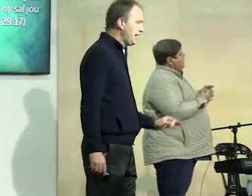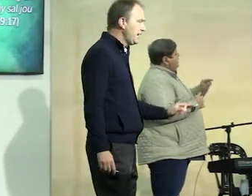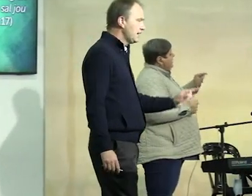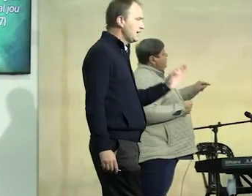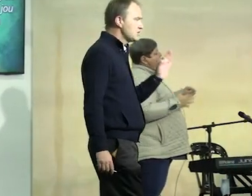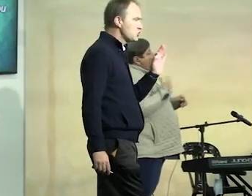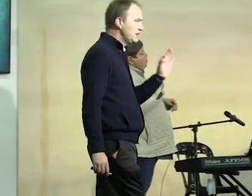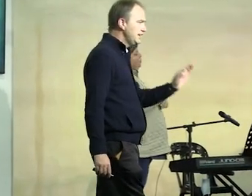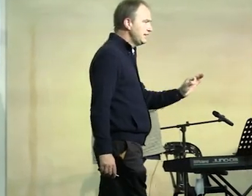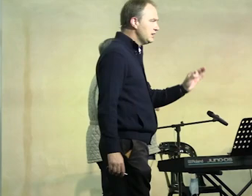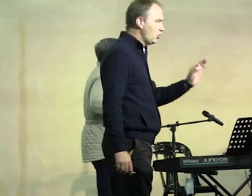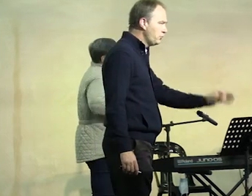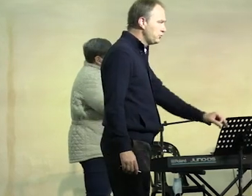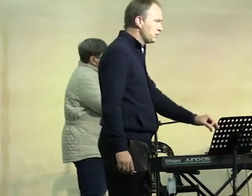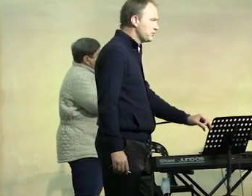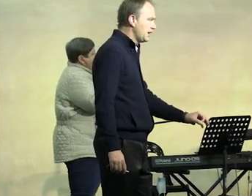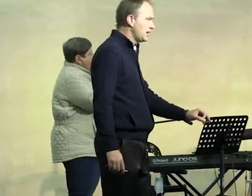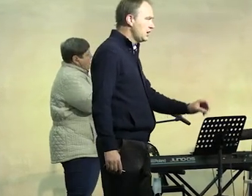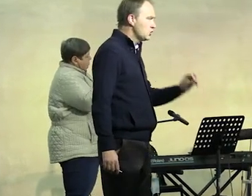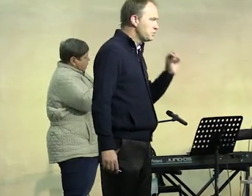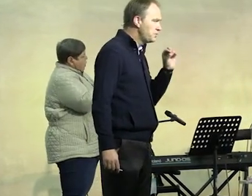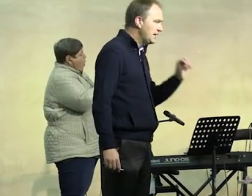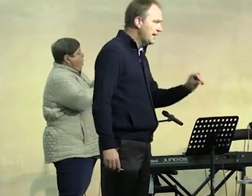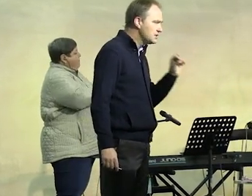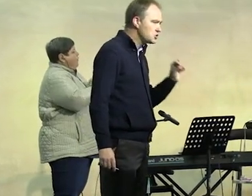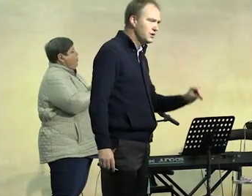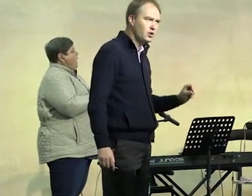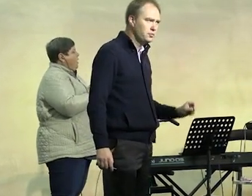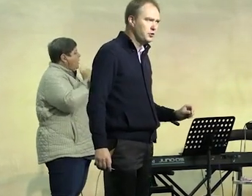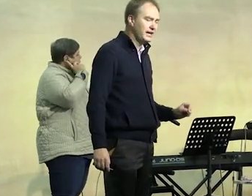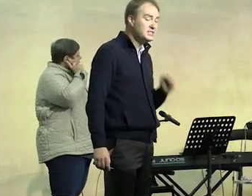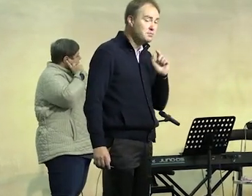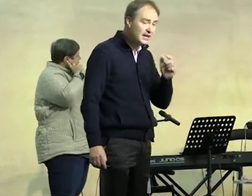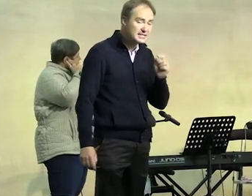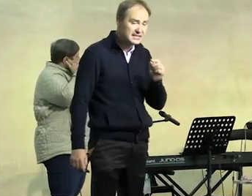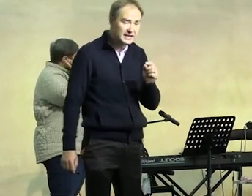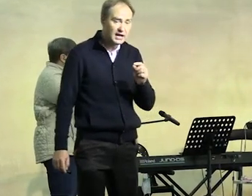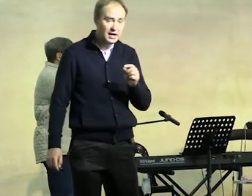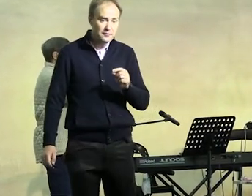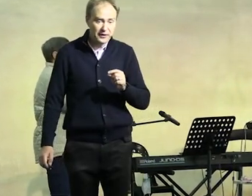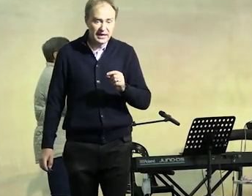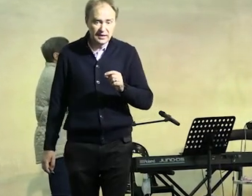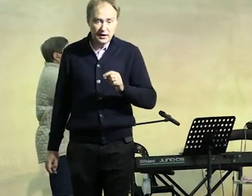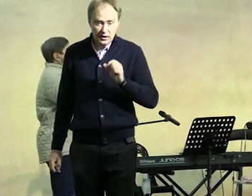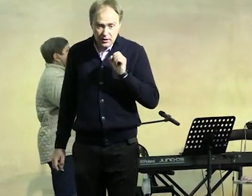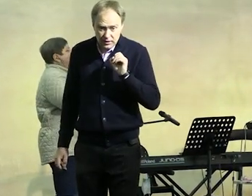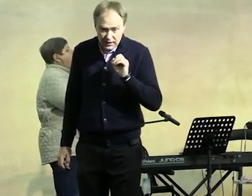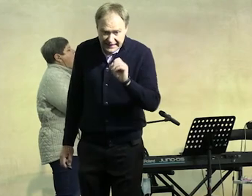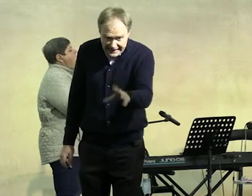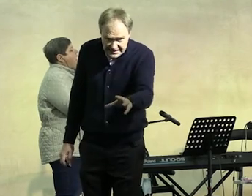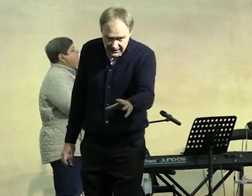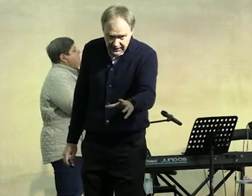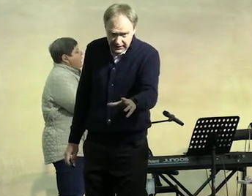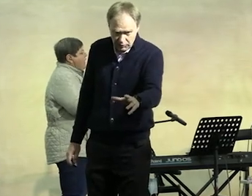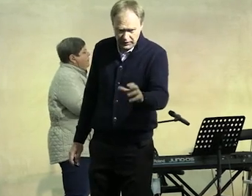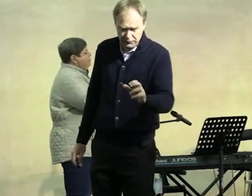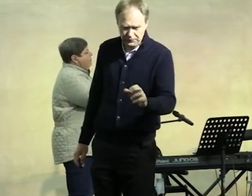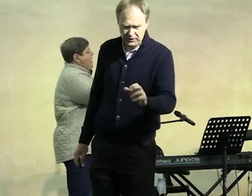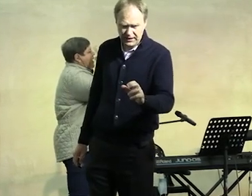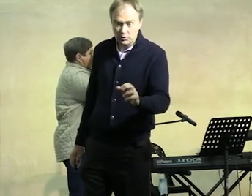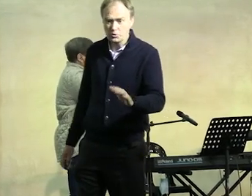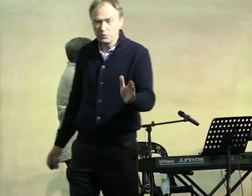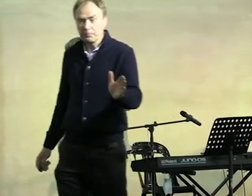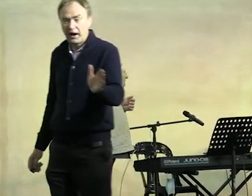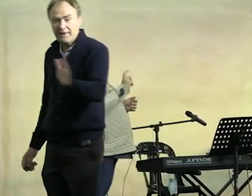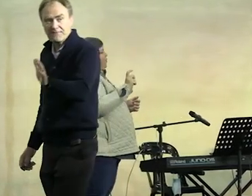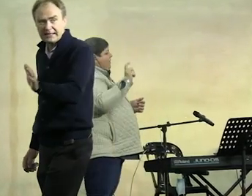belê in 'n soliede opvoeding vir hulle. Ons moet belê in 'n soliede opvoeding. En dis meer as net vir hulle kennis gee oor die woord van